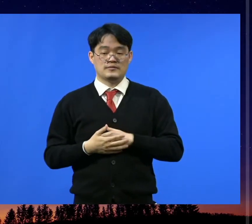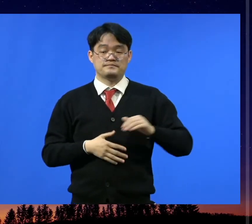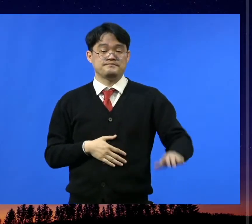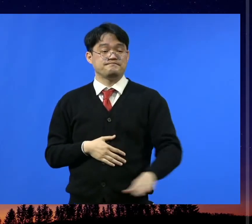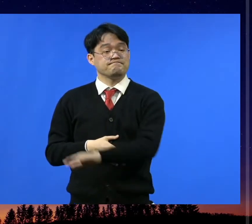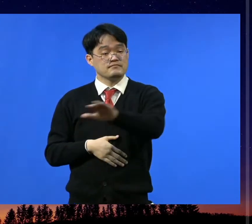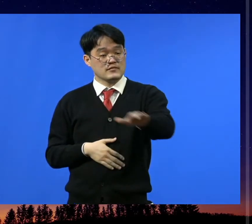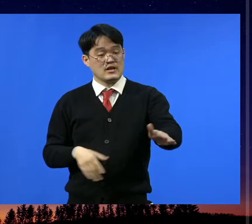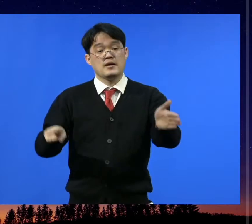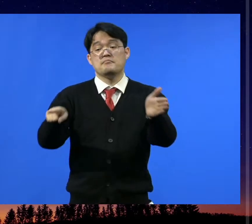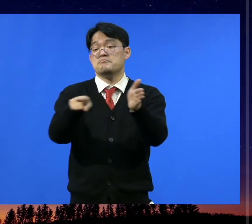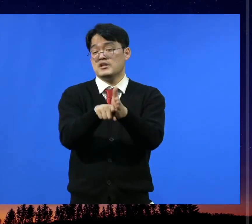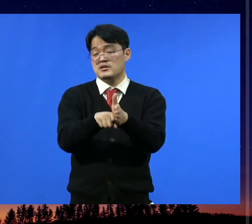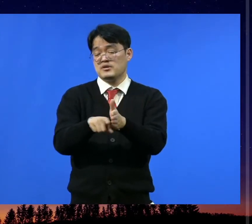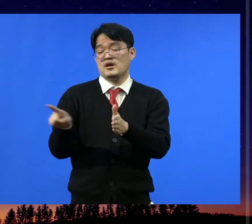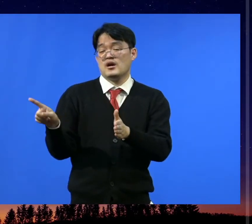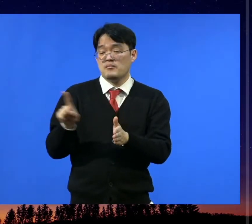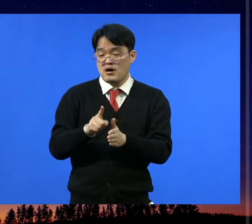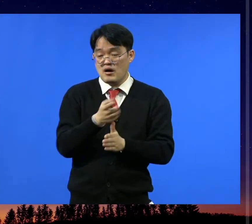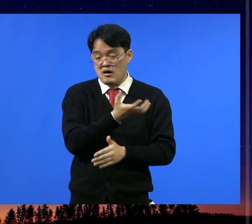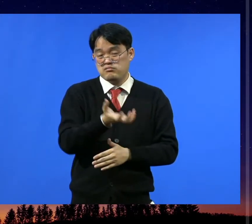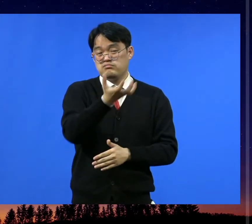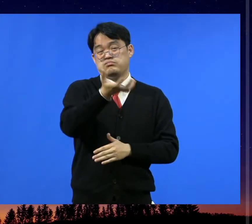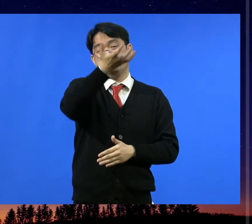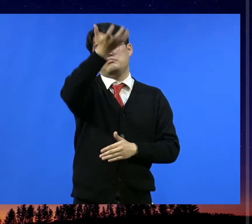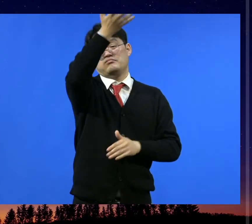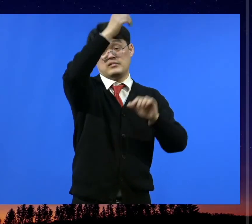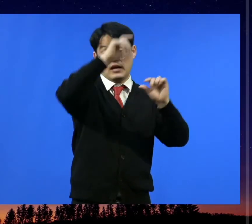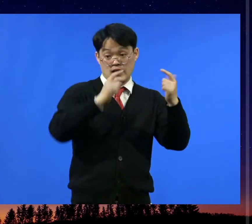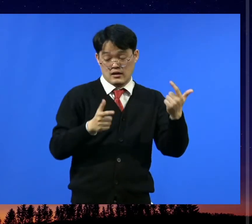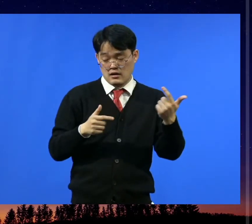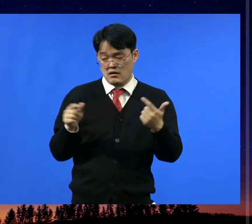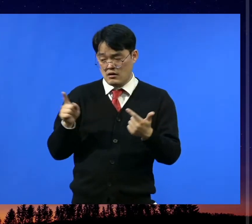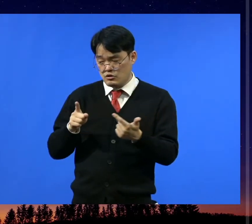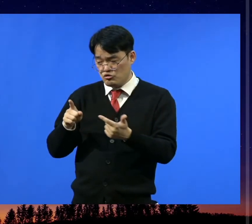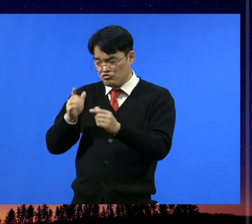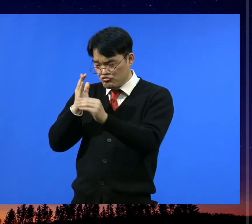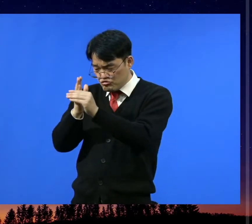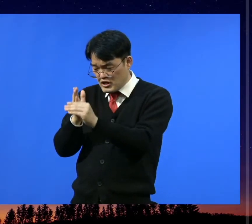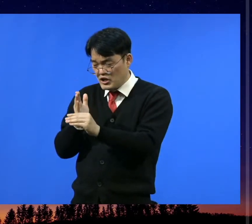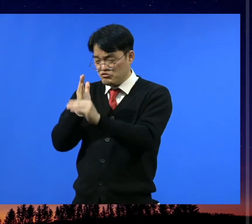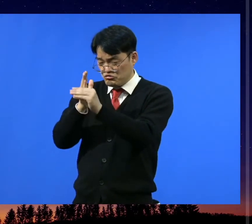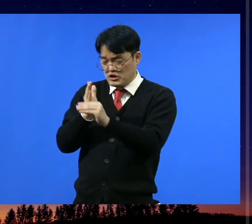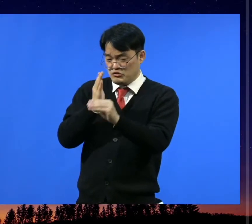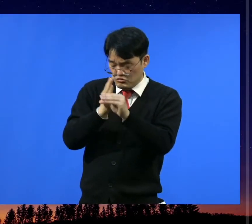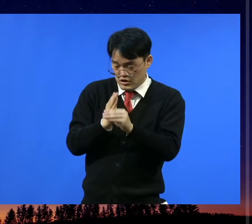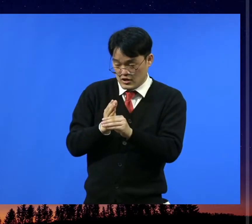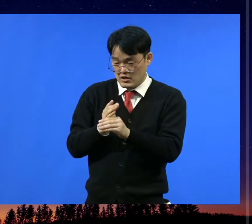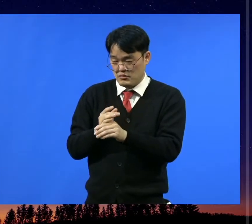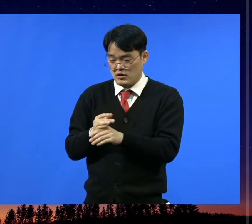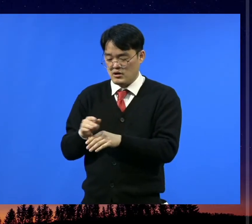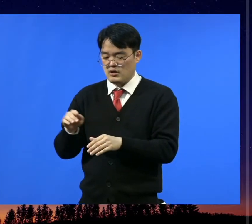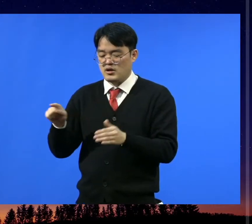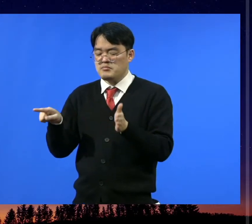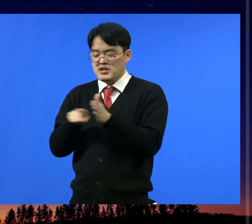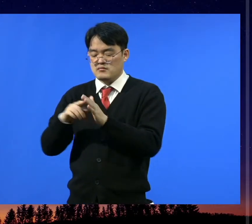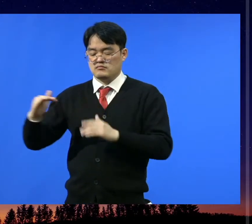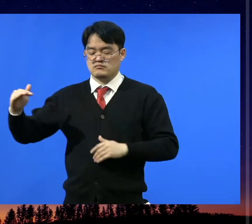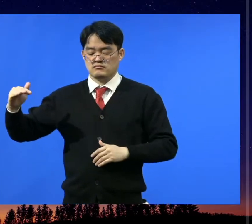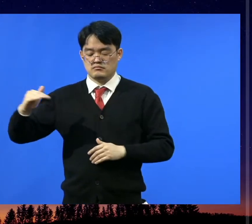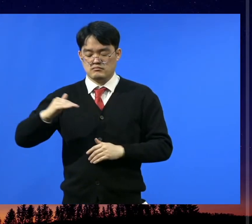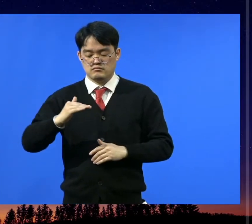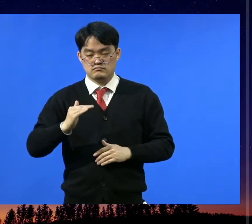신앙이 언제든지 뭐 점프하는 게 아니고요. 어느 단계에 하나님이 탁 점프할 때가 있어요. 그래서 어떤